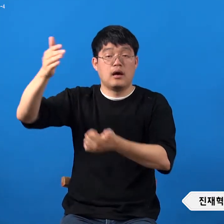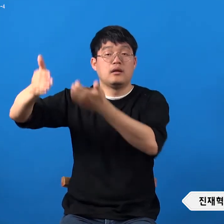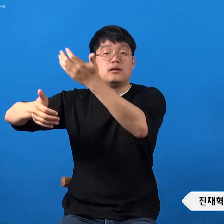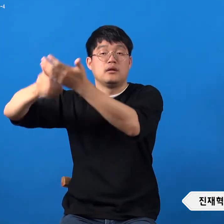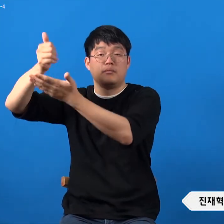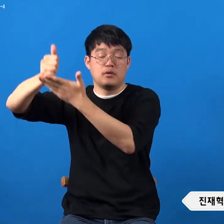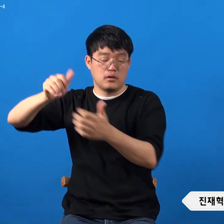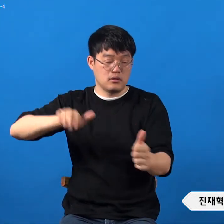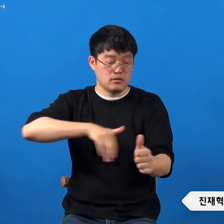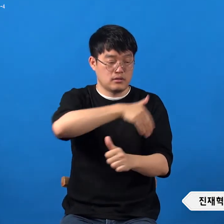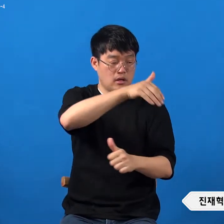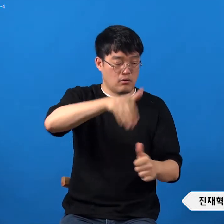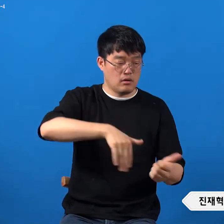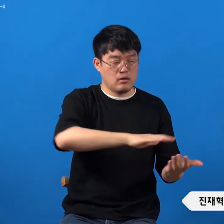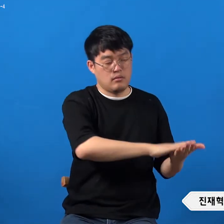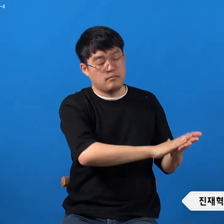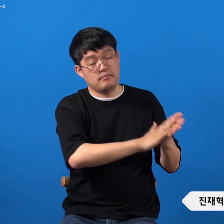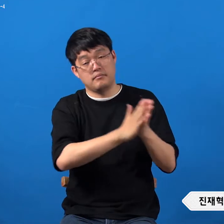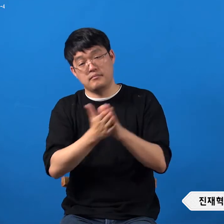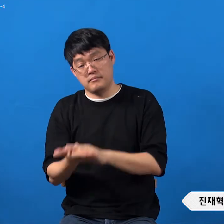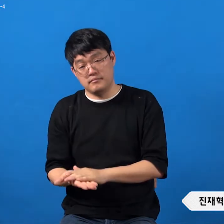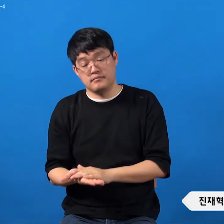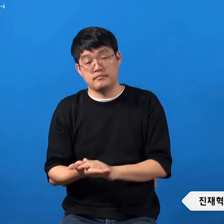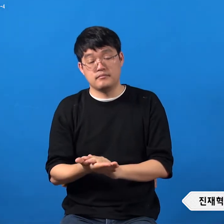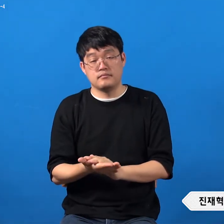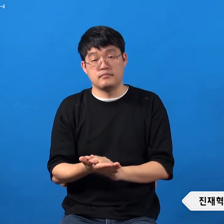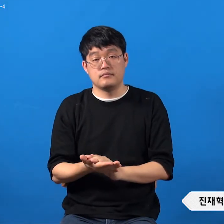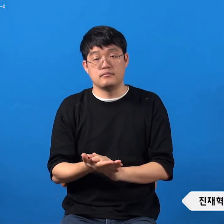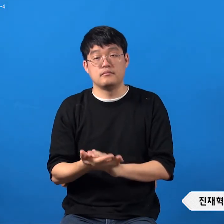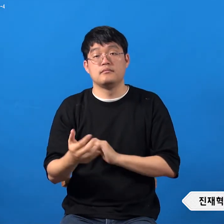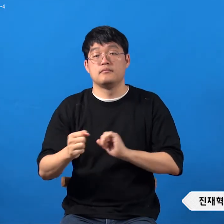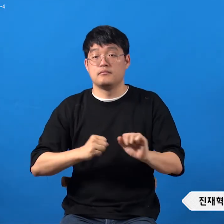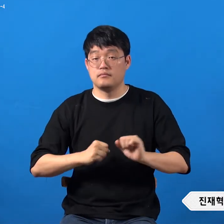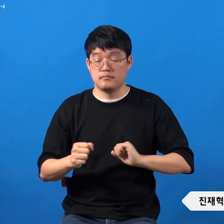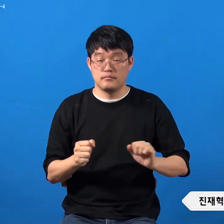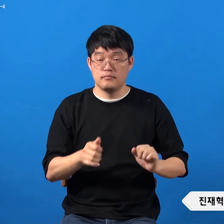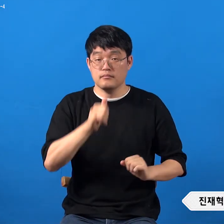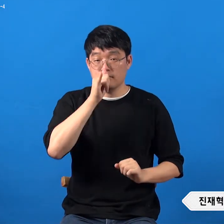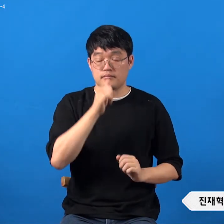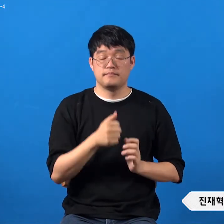상황을 온전히 뒤바뀌시는 전환의 역사를